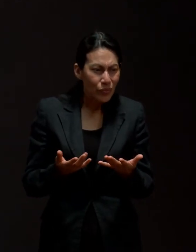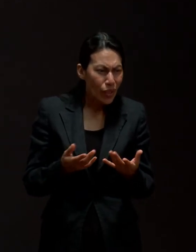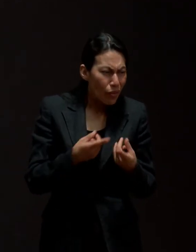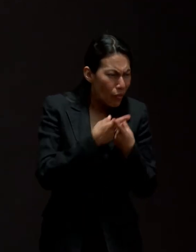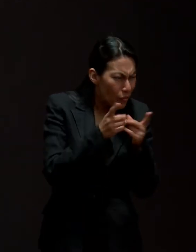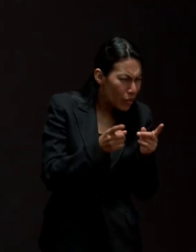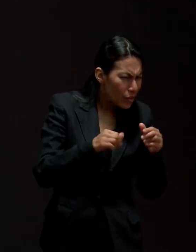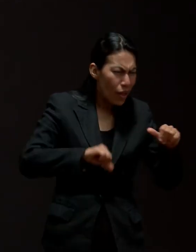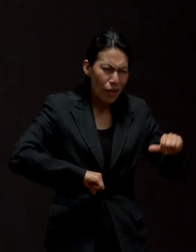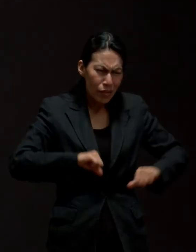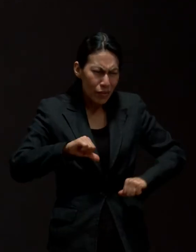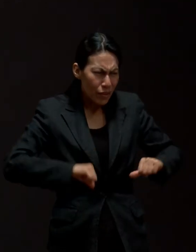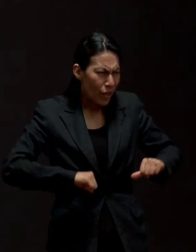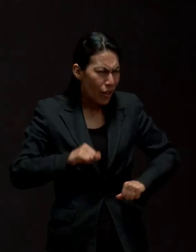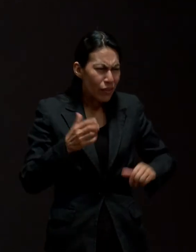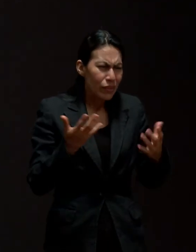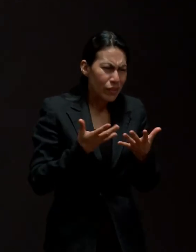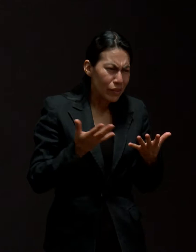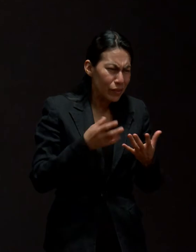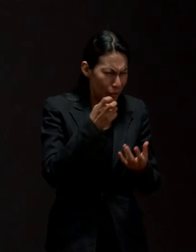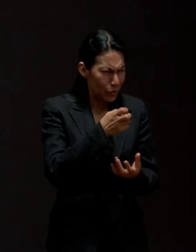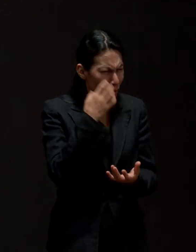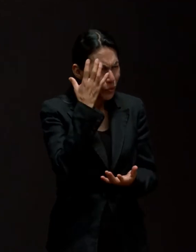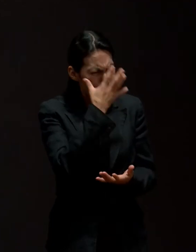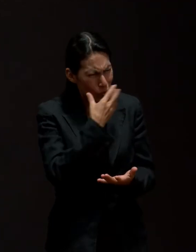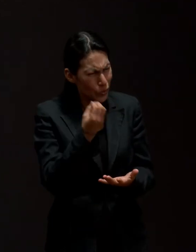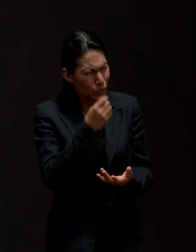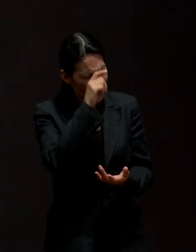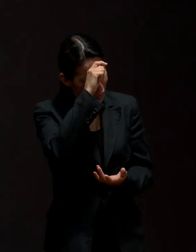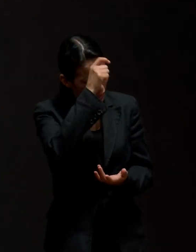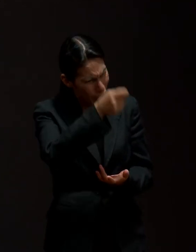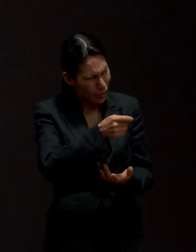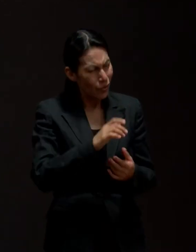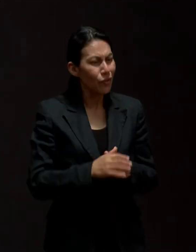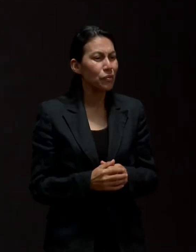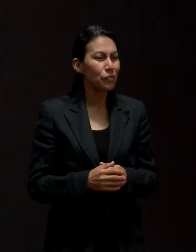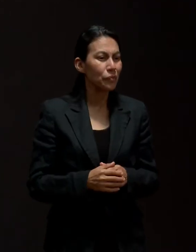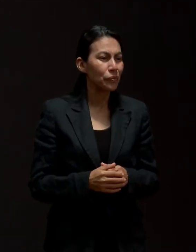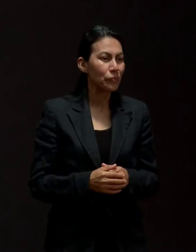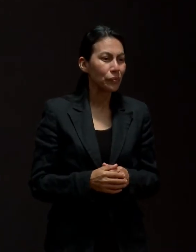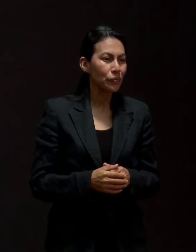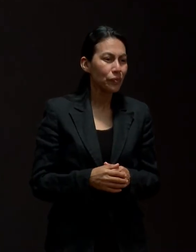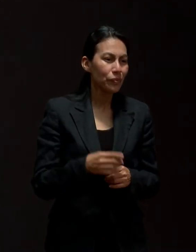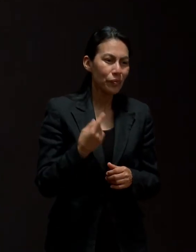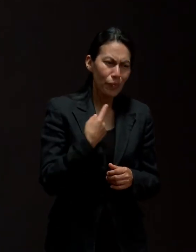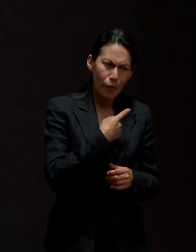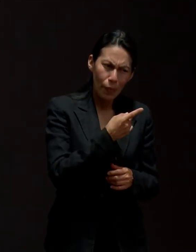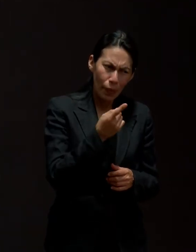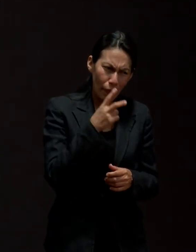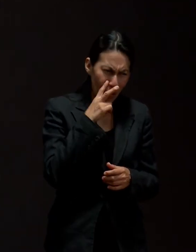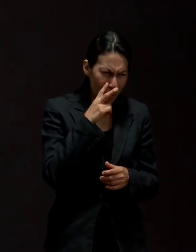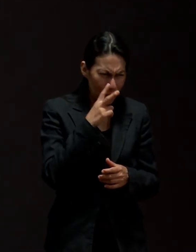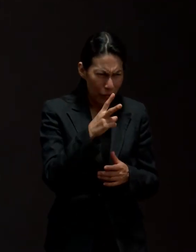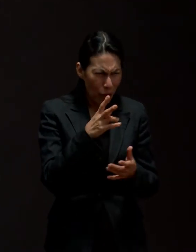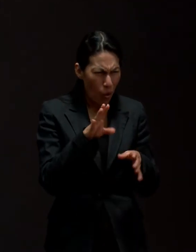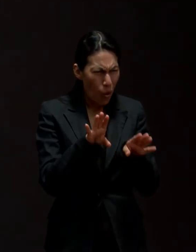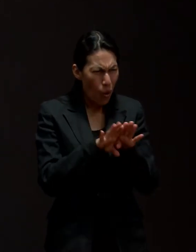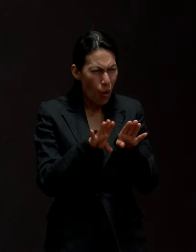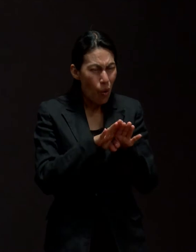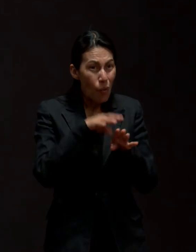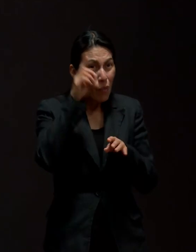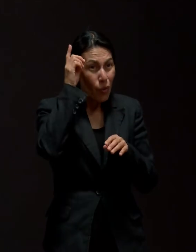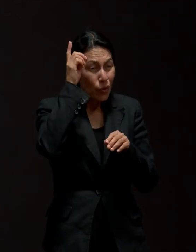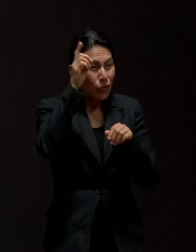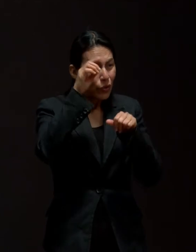forman grupos de oración, qué dinámicas se pueden hacer. Eso es una gran bendición. Nosotros